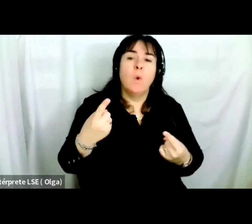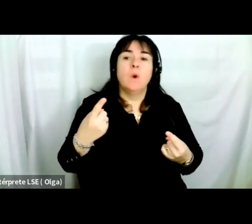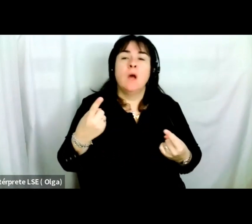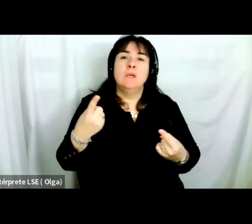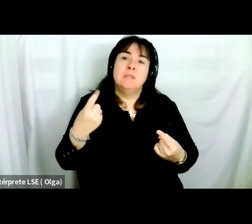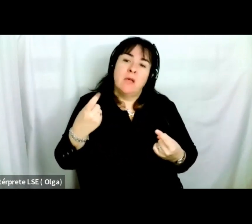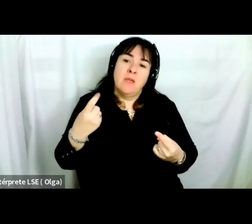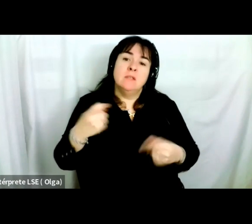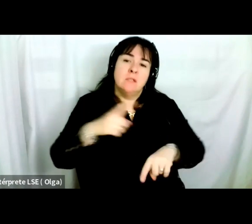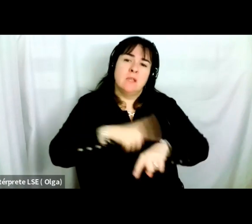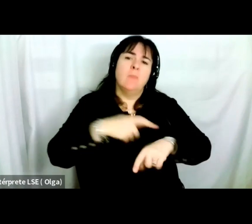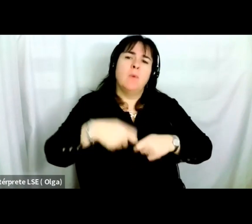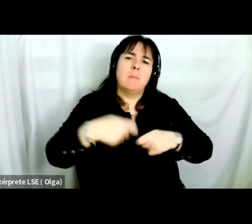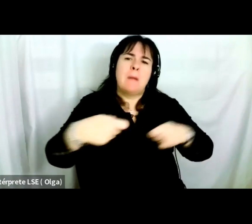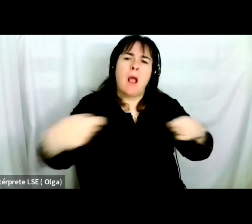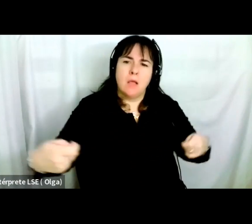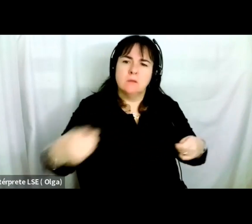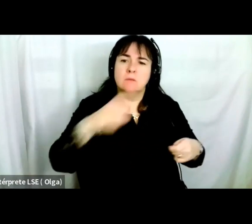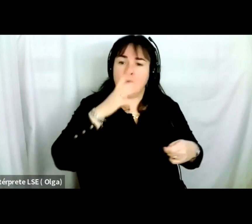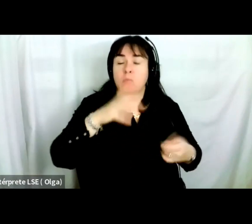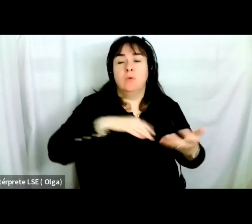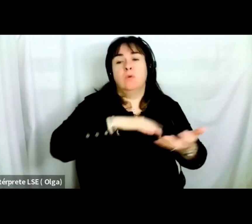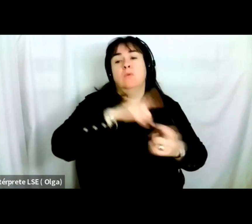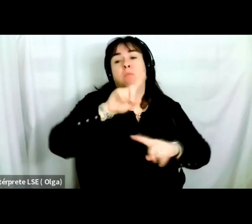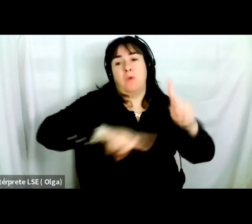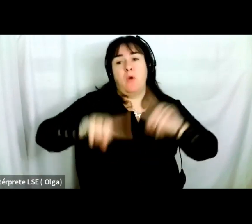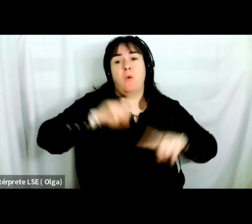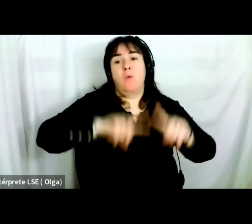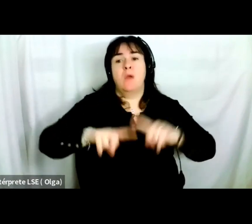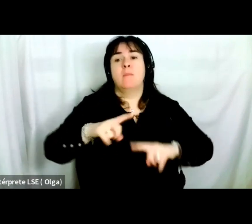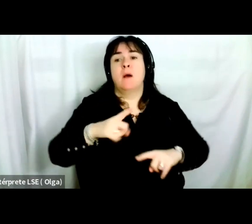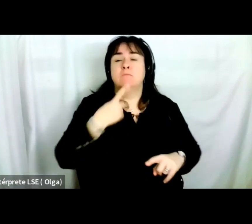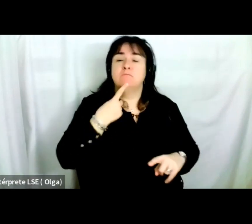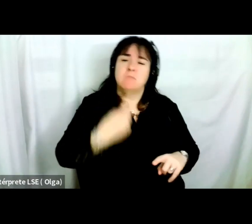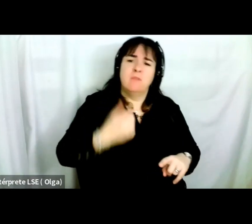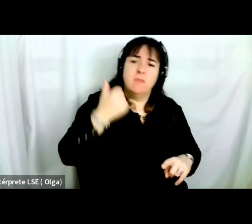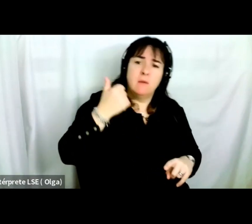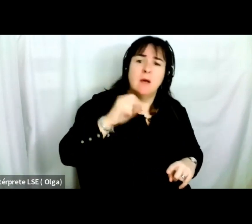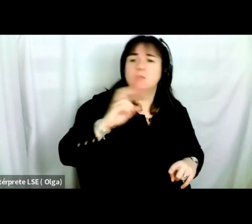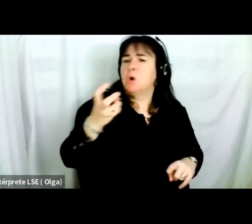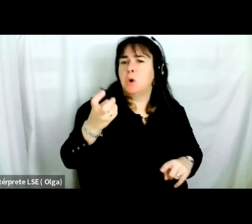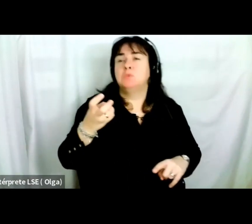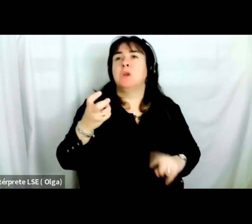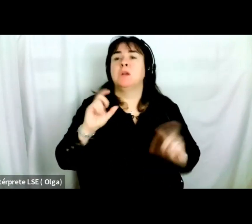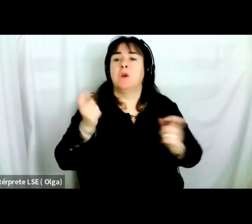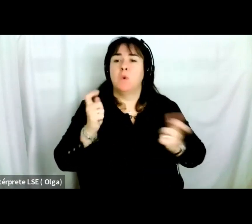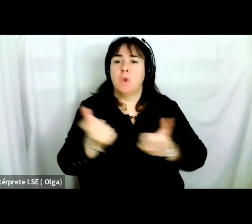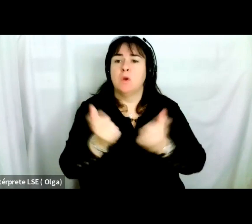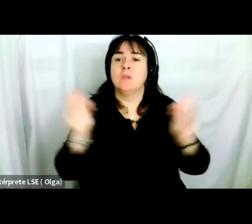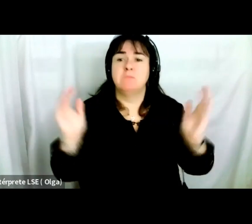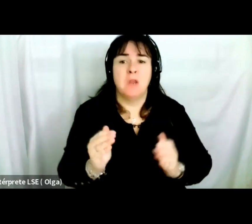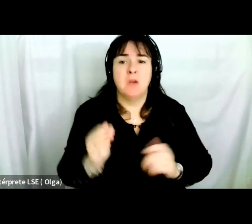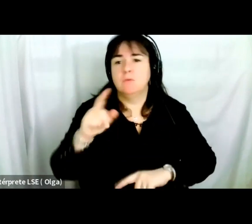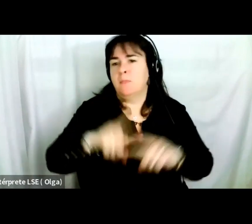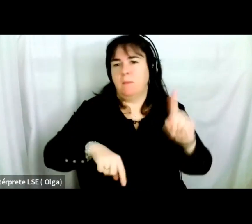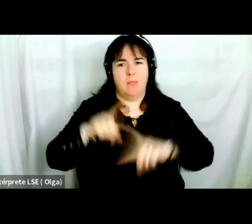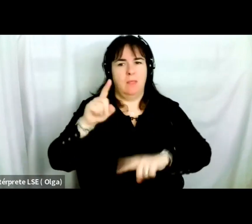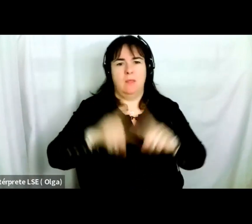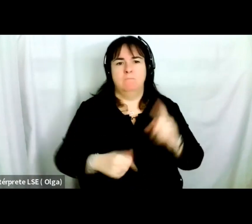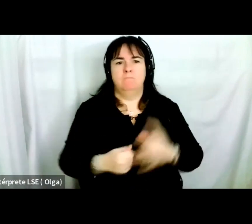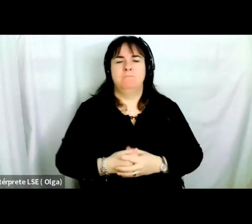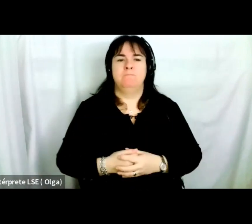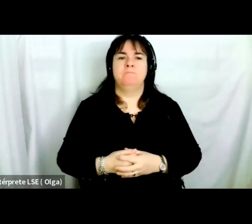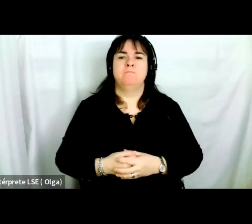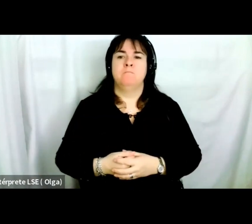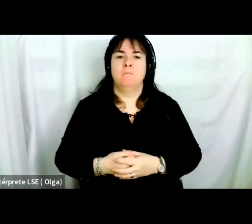más complicados, hay que tratar más cositas, otras veces se necesitan menos, siempre nos vamos a adaptar a vosotros. A partir de la